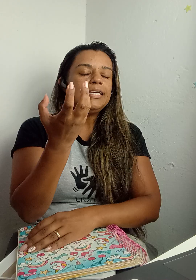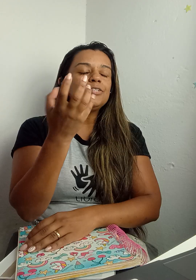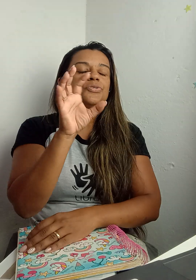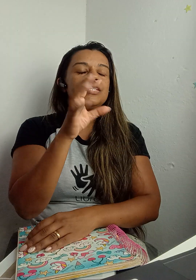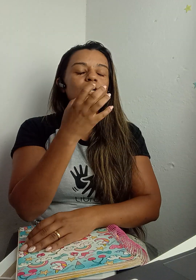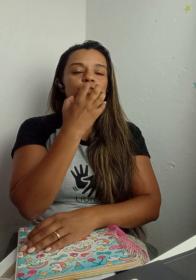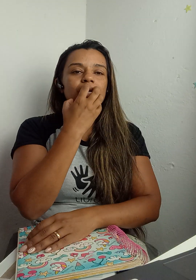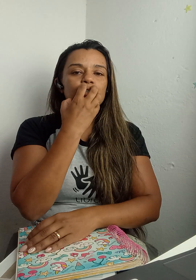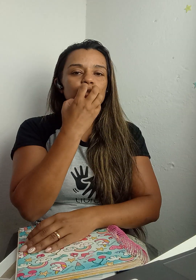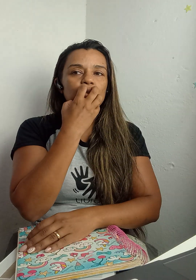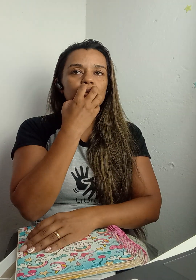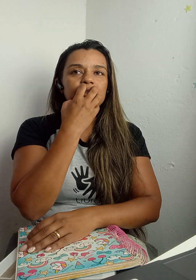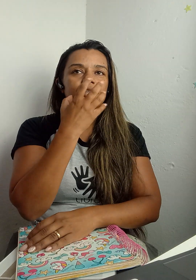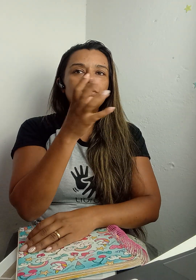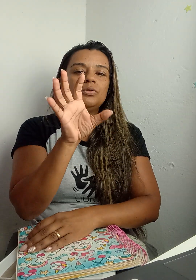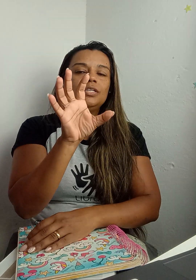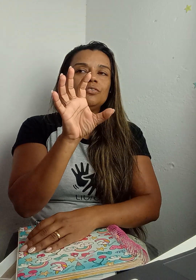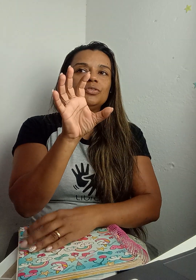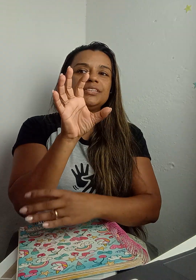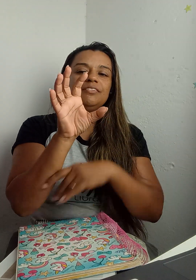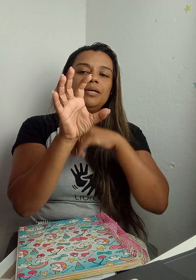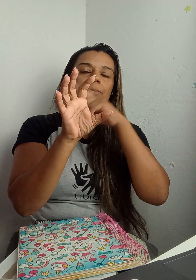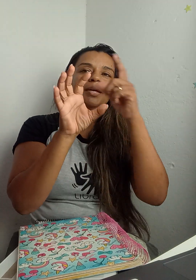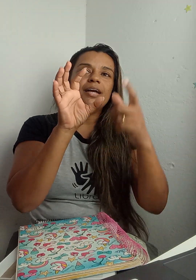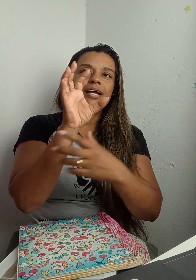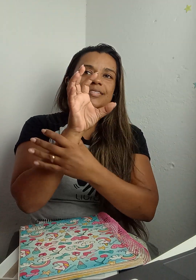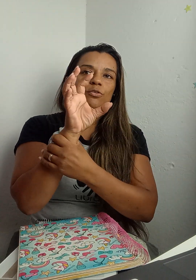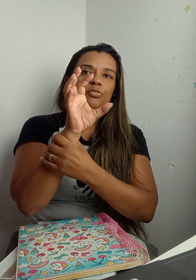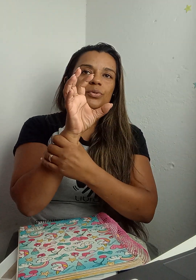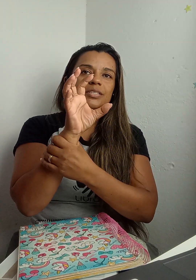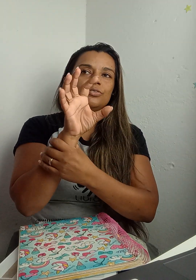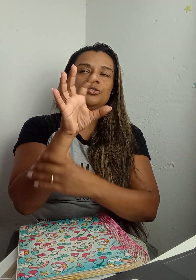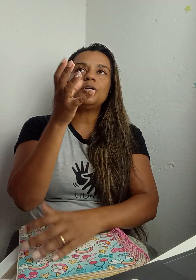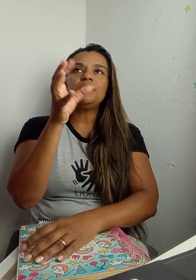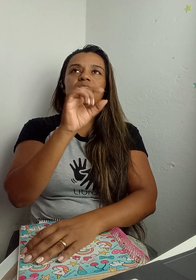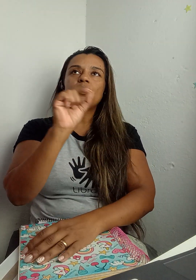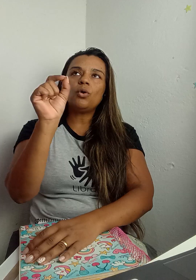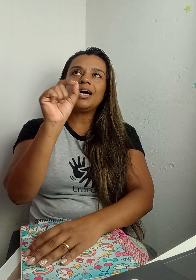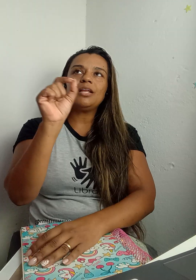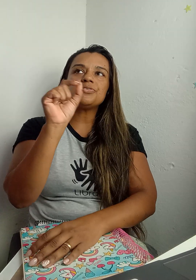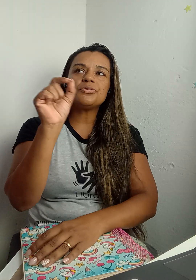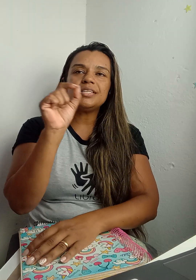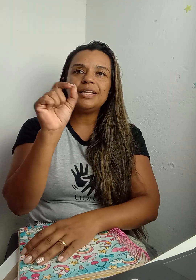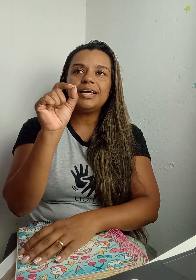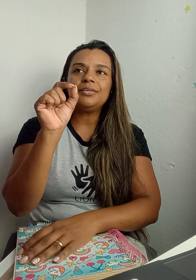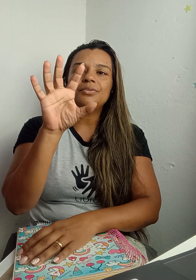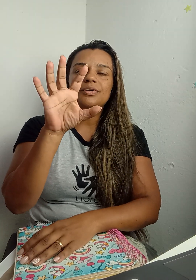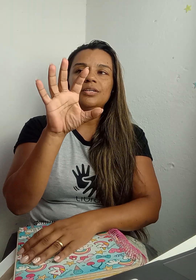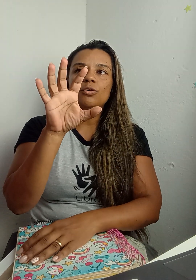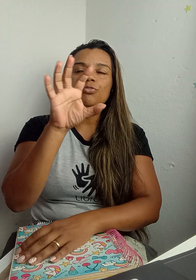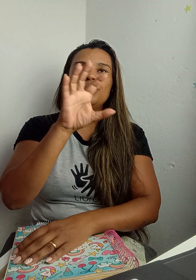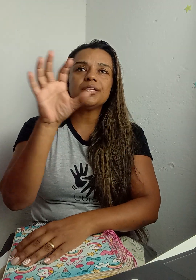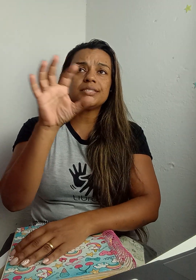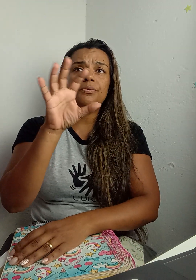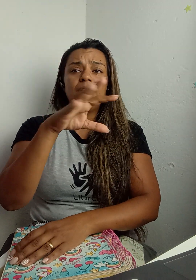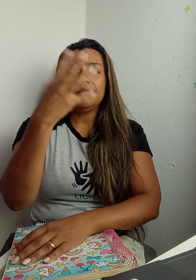Isso, sinal de cachorro. Então, você vai pegar essa configuração de mão e vai colocar lá no seu sinalário. Configuração da